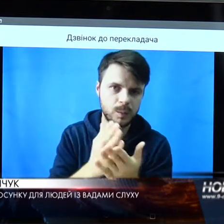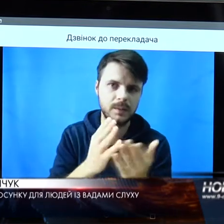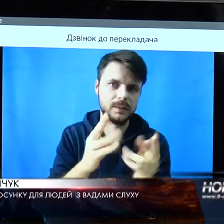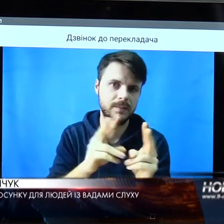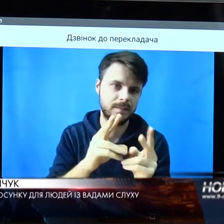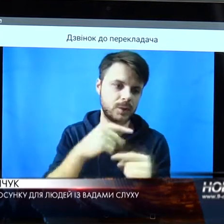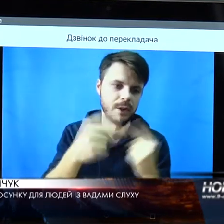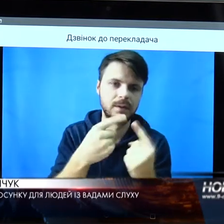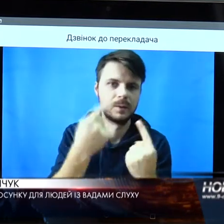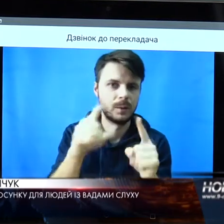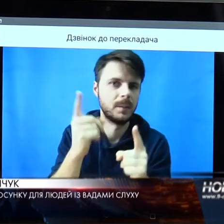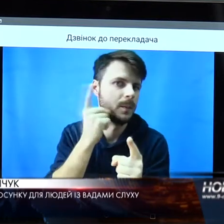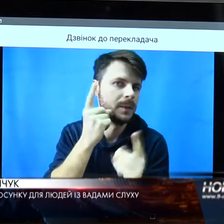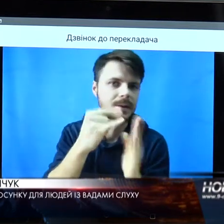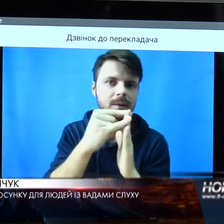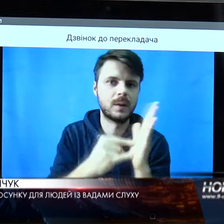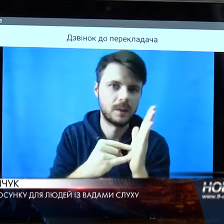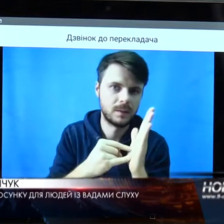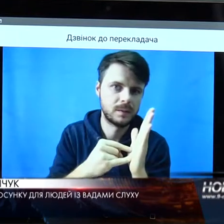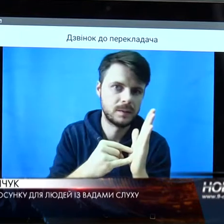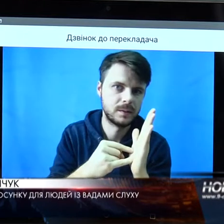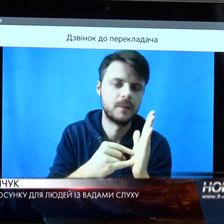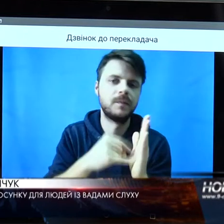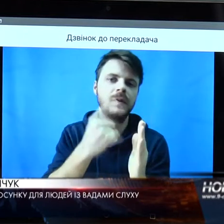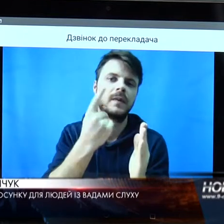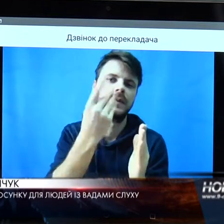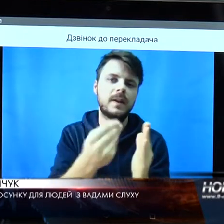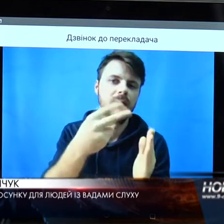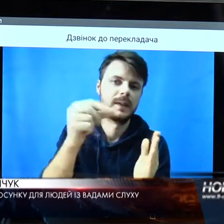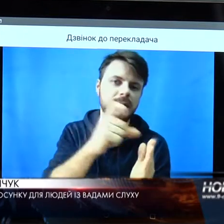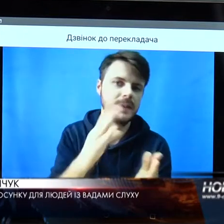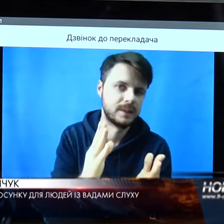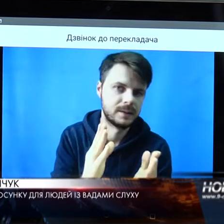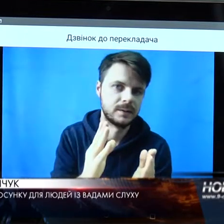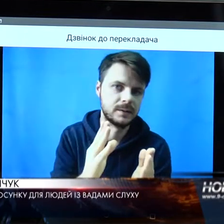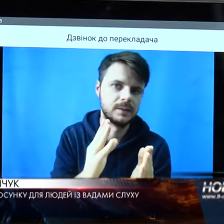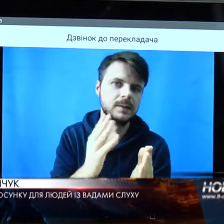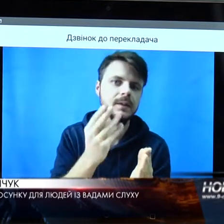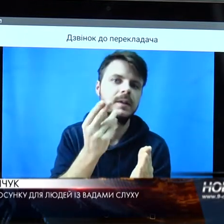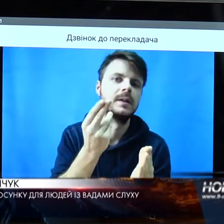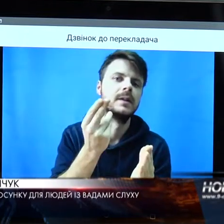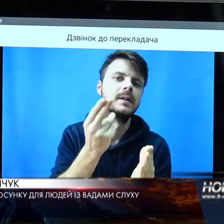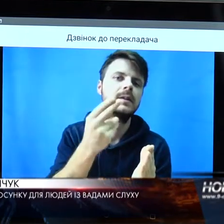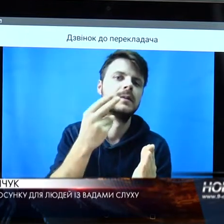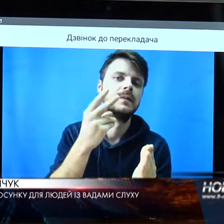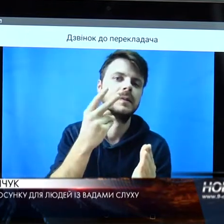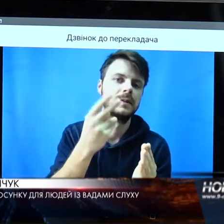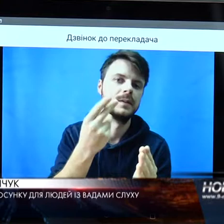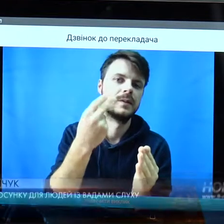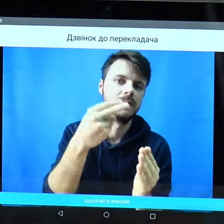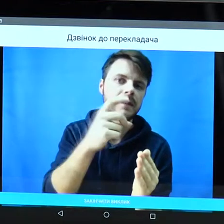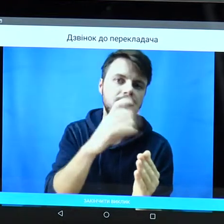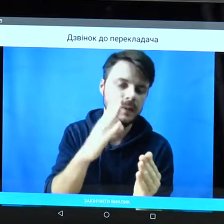Наприклад, спілкування із лікарем чи подзвонити по телефону – різноманітні послуги. Тут спеціальний планшет для того, аби кожен